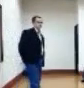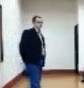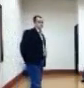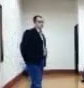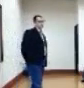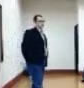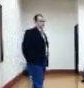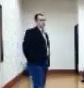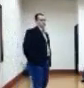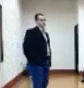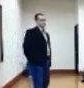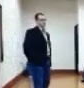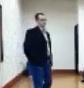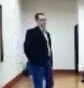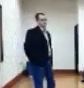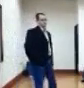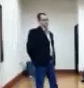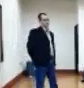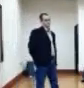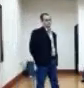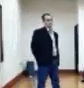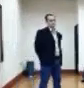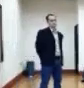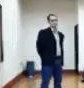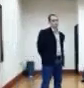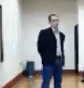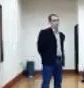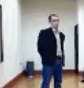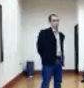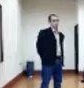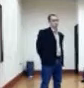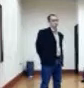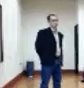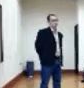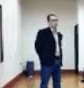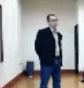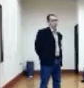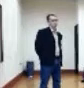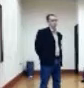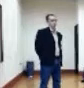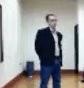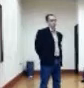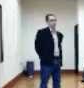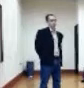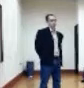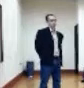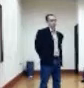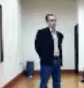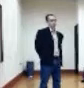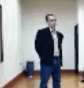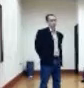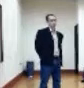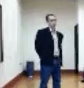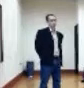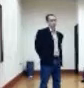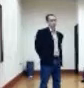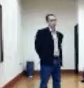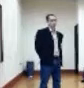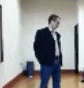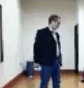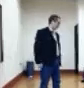profesores y a los mismos estudiantes para poder, pues, como capacitarlos, prepararlos para